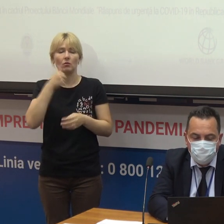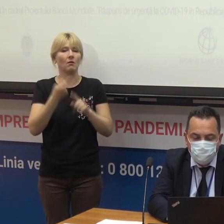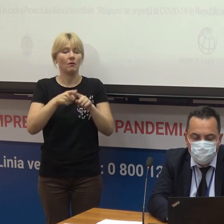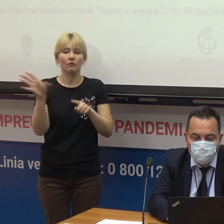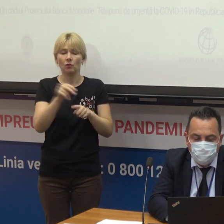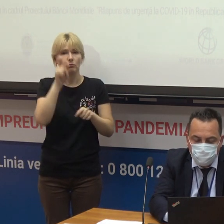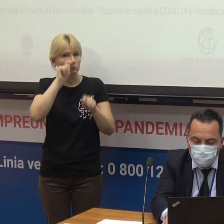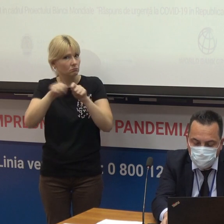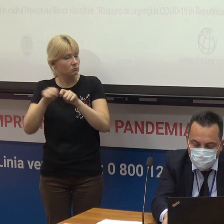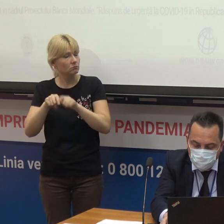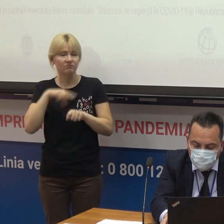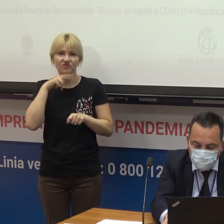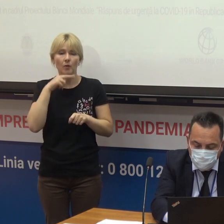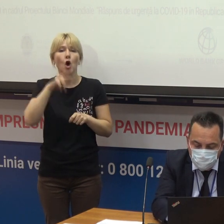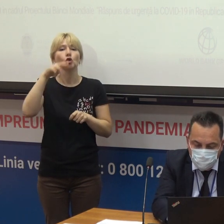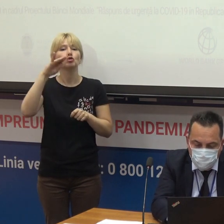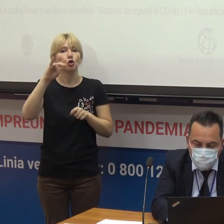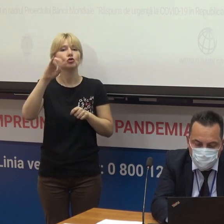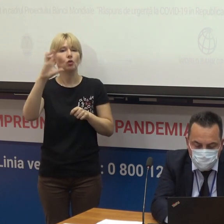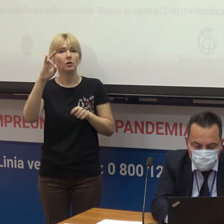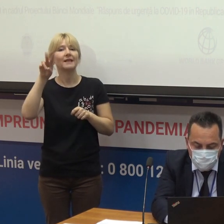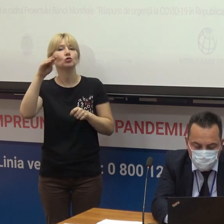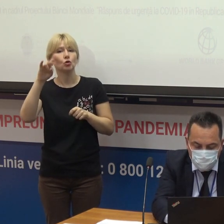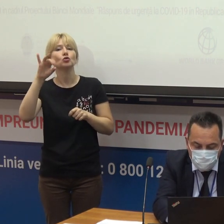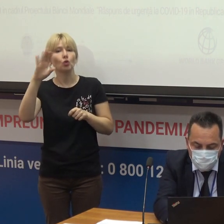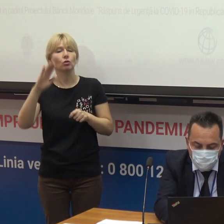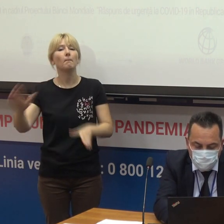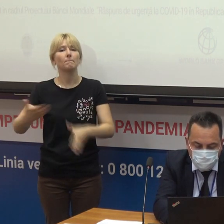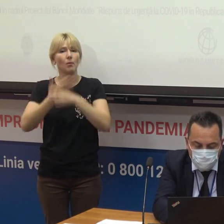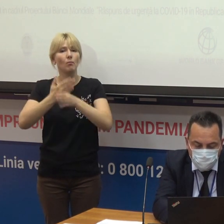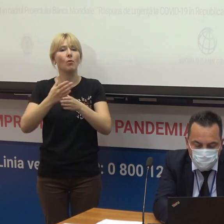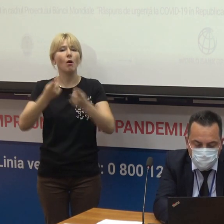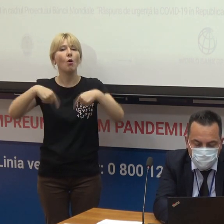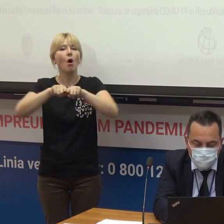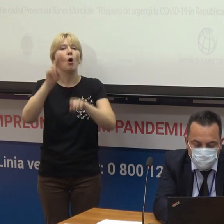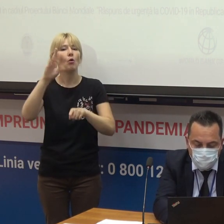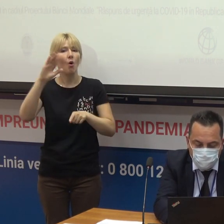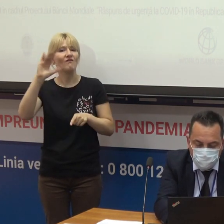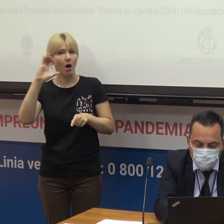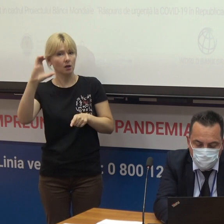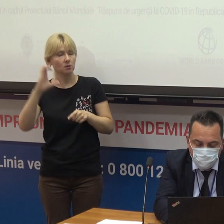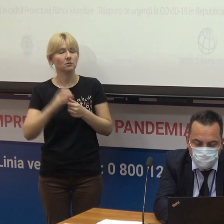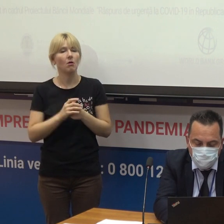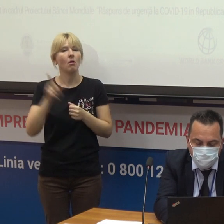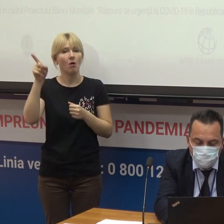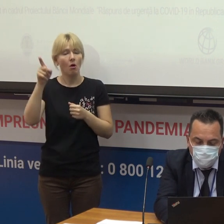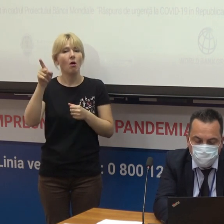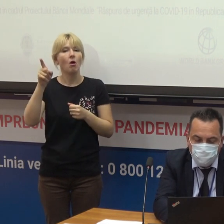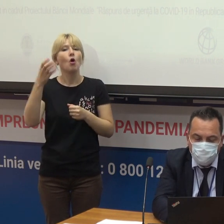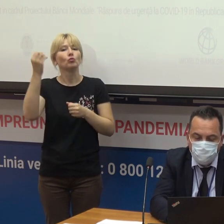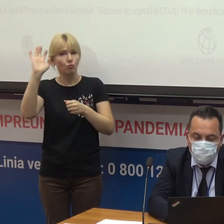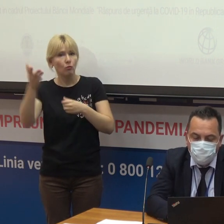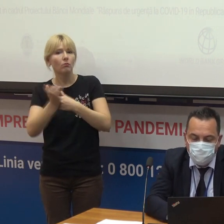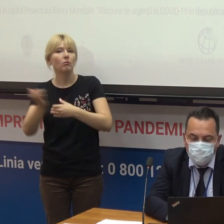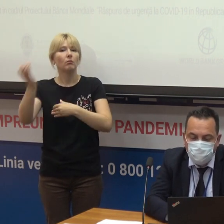control. Vaccinul Johnson & Johnson, recepționat prin platforma COVAX, de menționat în suplimentar că Republica Moldova